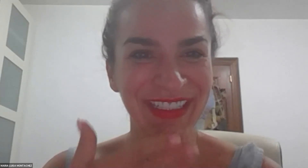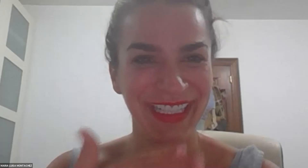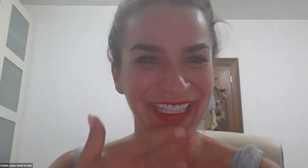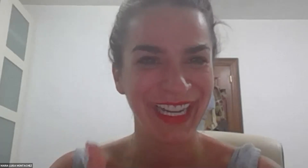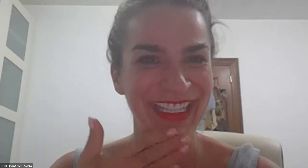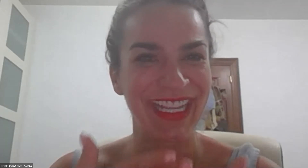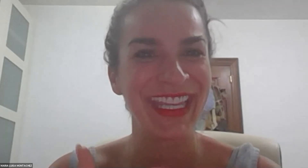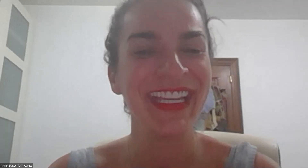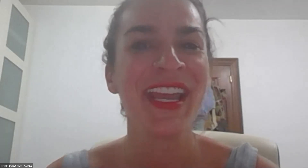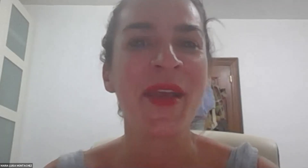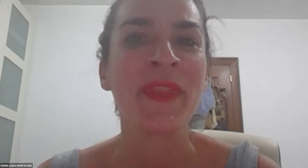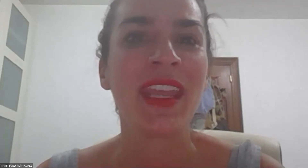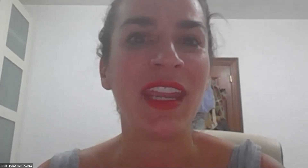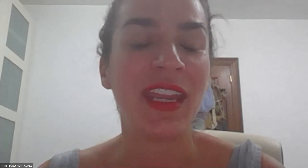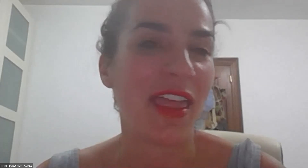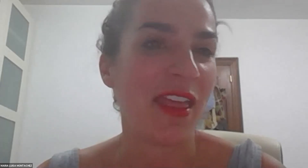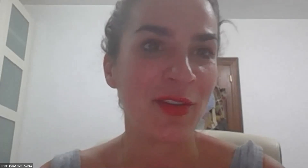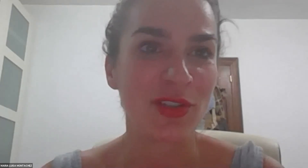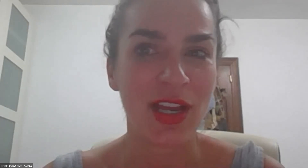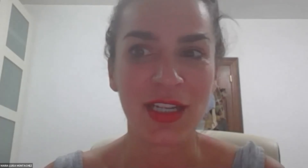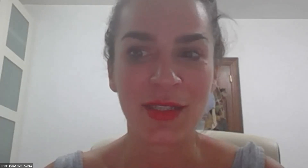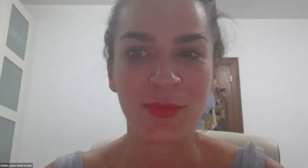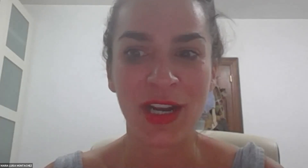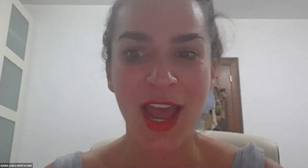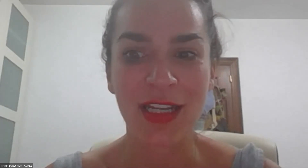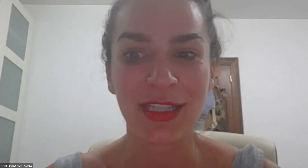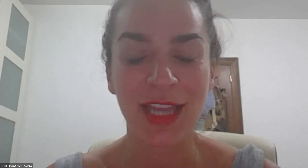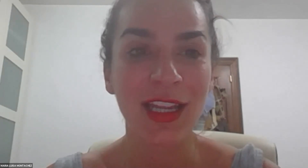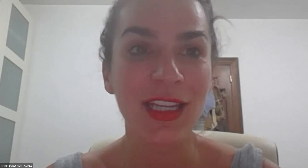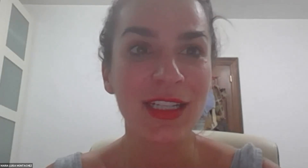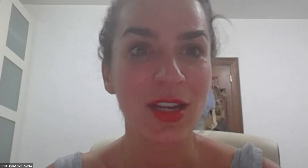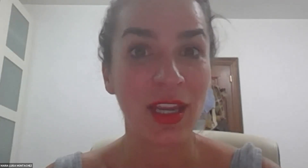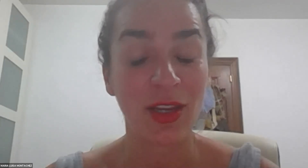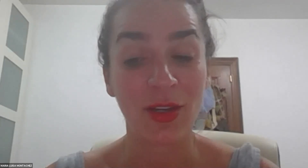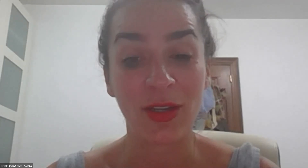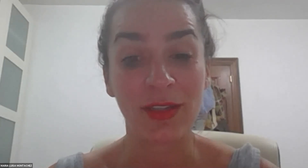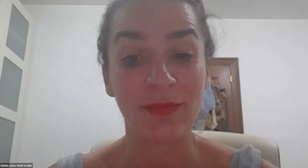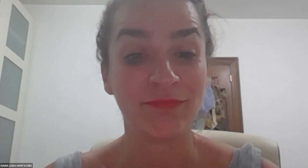ello, gracias a ti. Y nada, daros las buenas tardes,